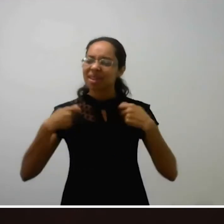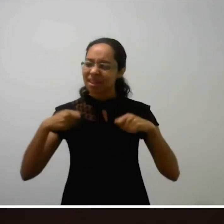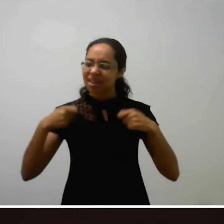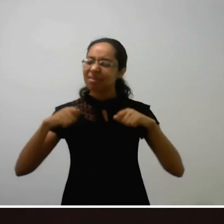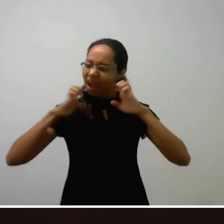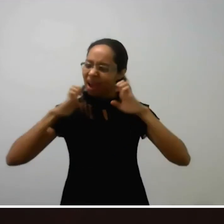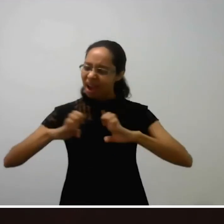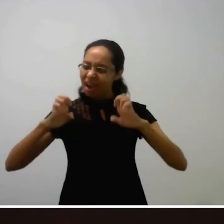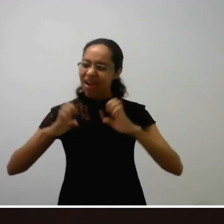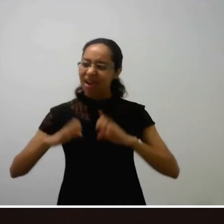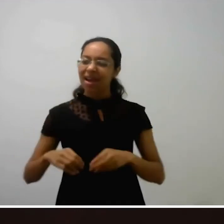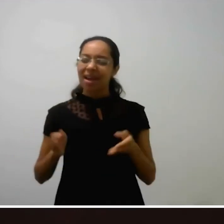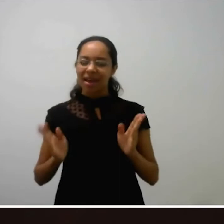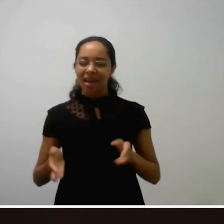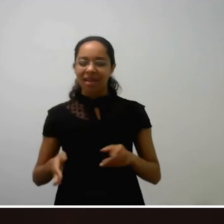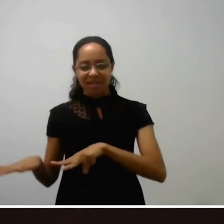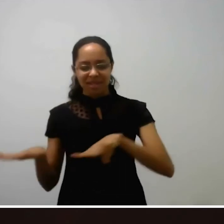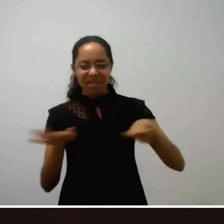Tem que pegar fogo.